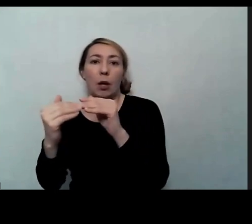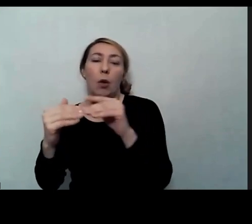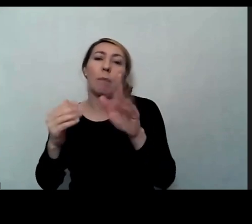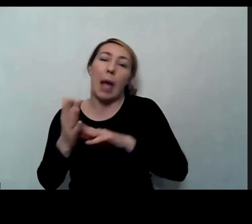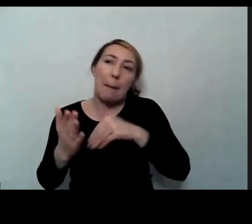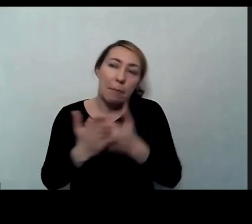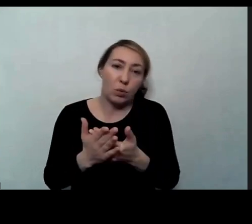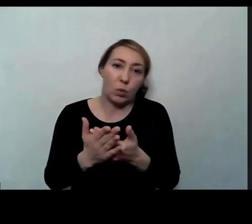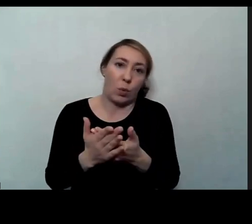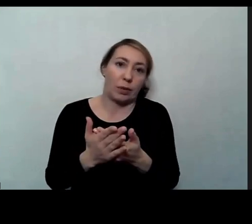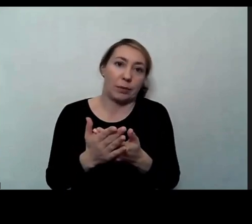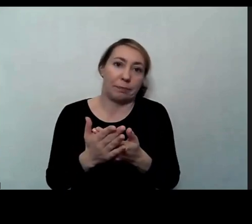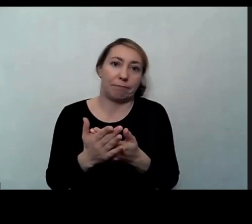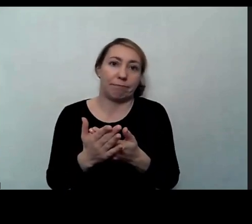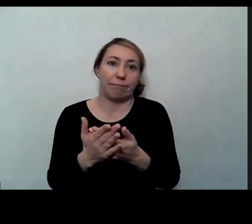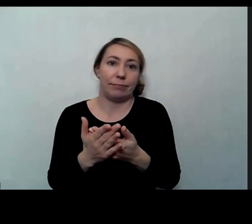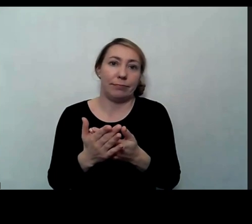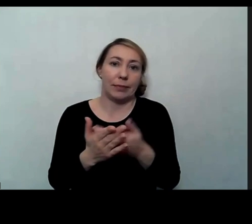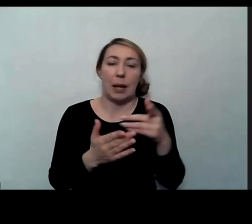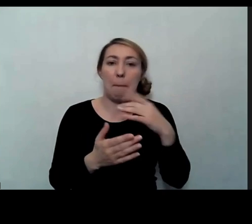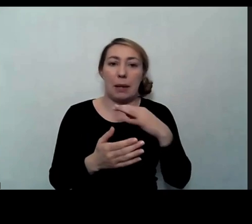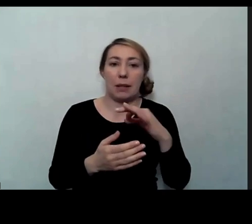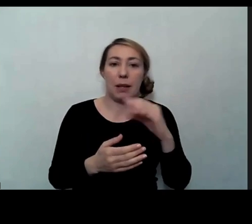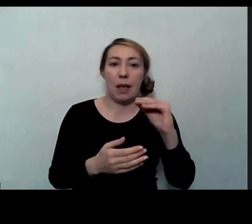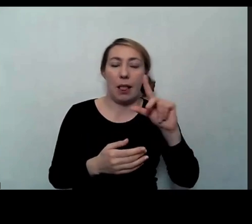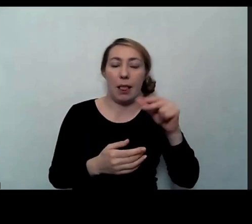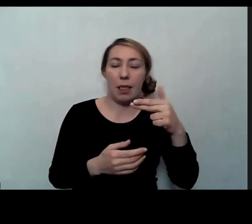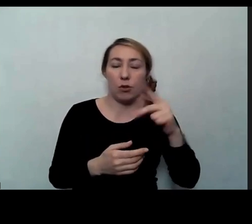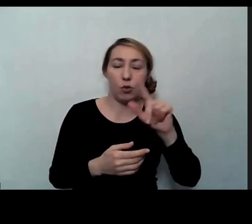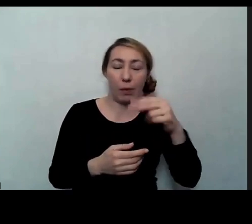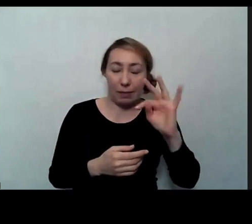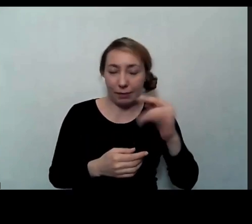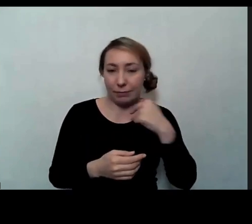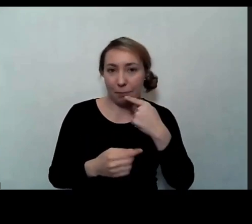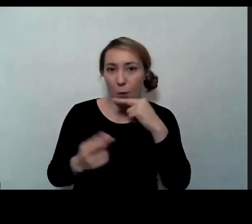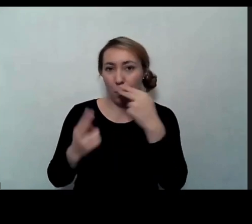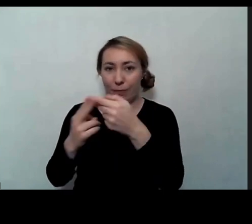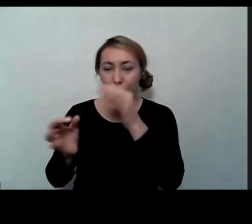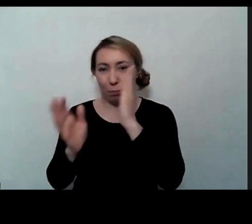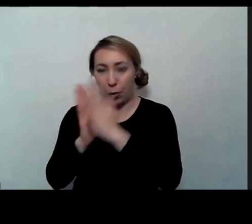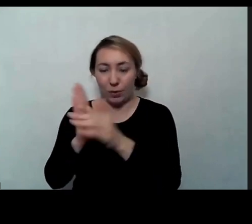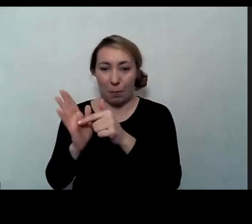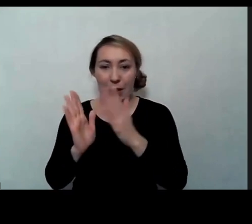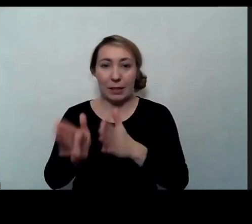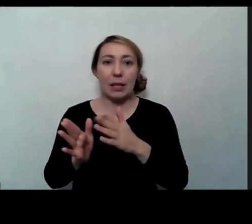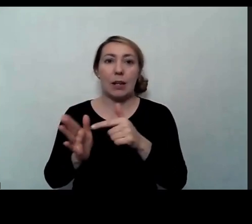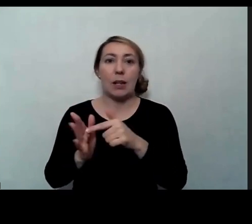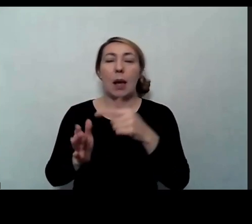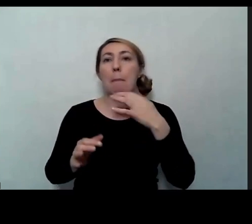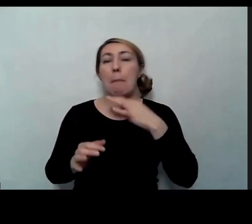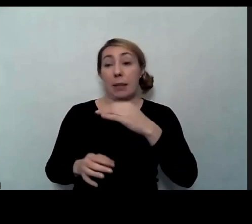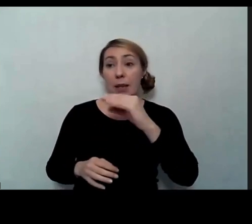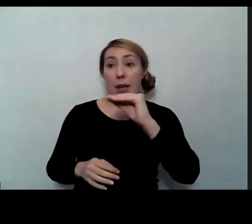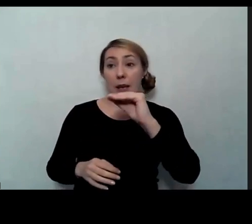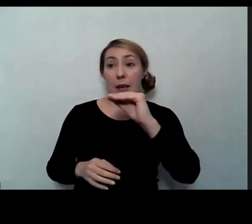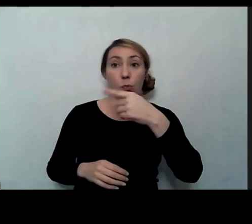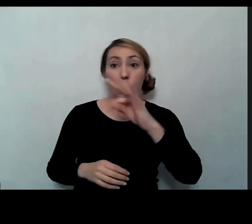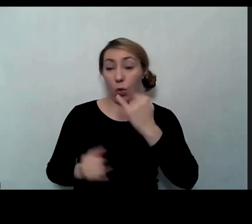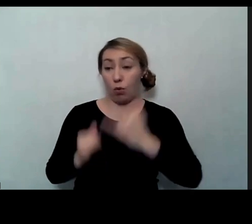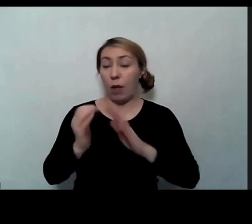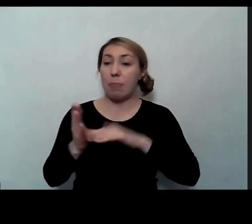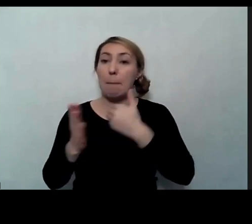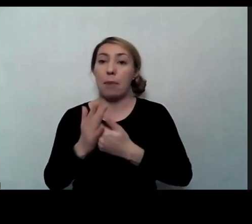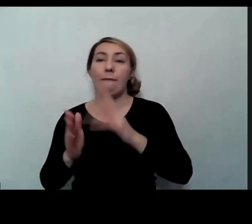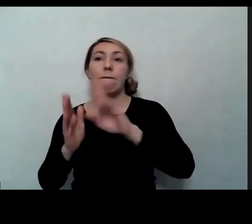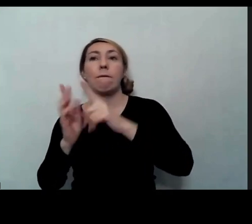przykład, ponieważ pytała Pani Elżbieta, to do Pani Elżbiety będę się zwracać, tak będzie może łatwiej. Czyli Pani Elżbieto, gdyby na przykład ten test